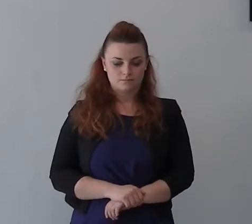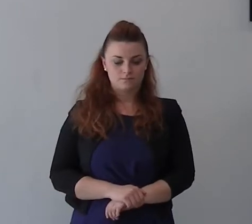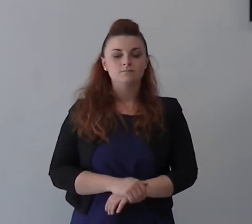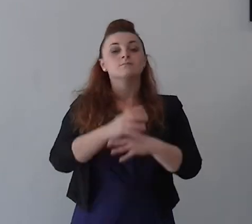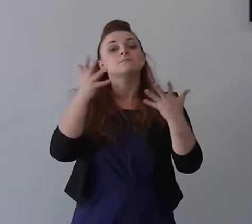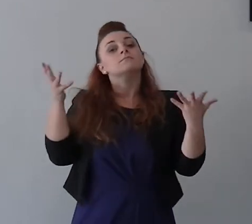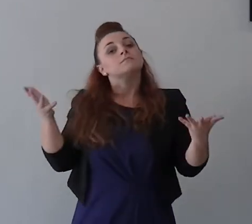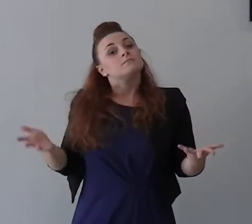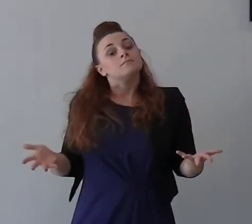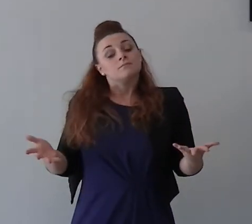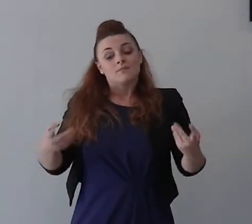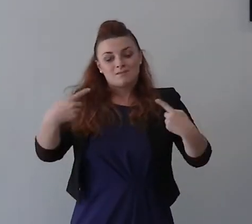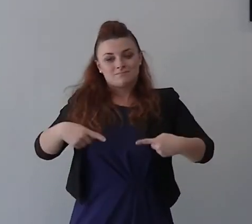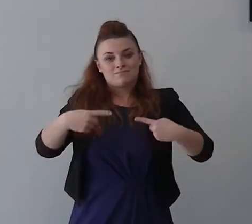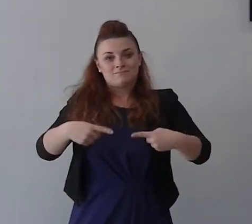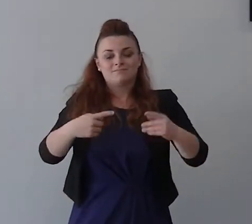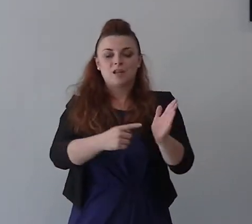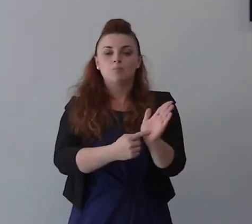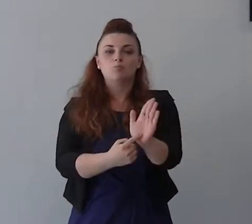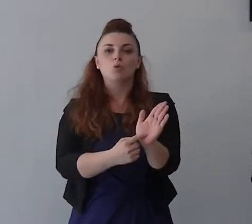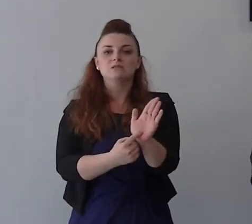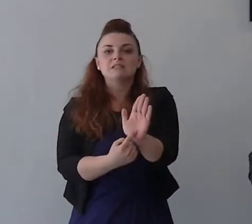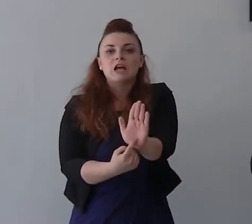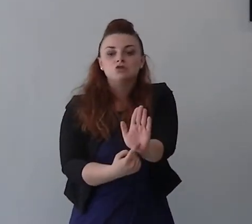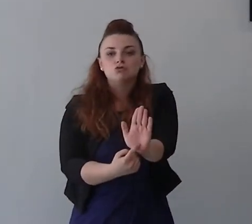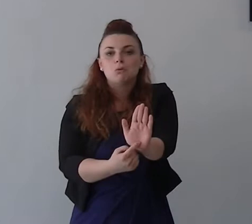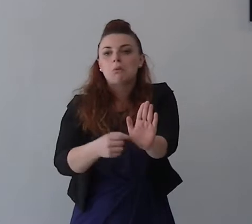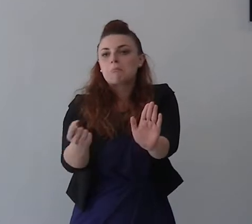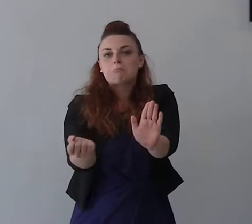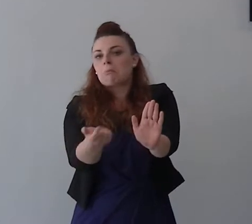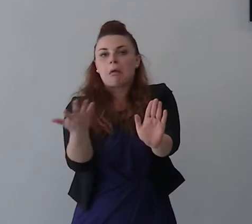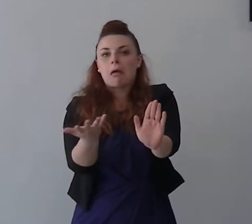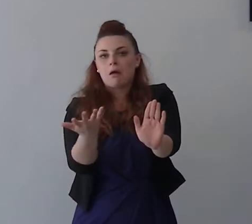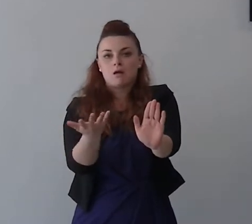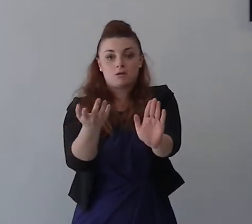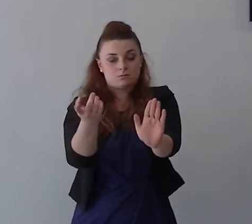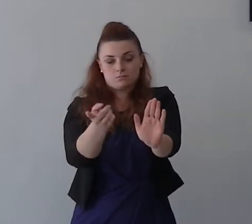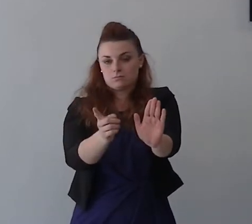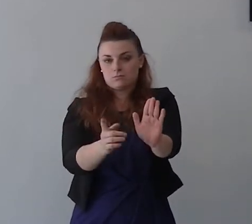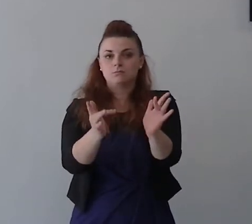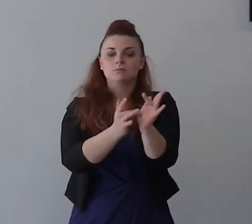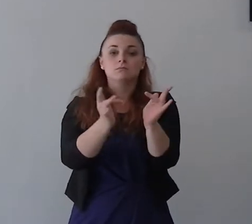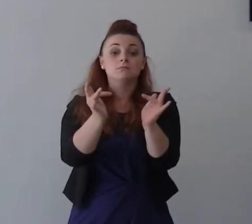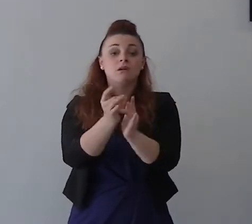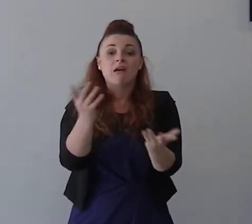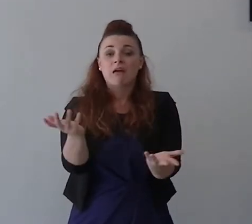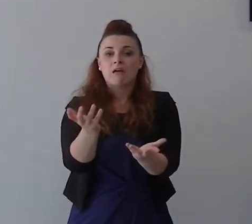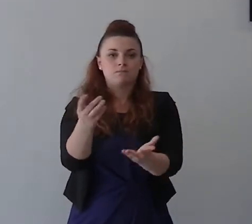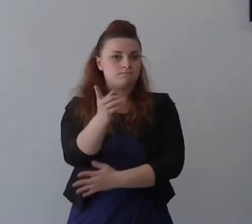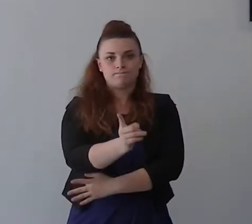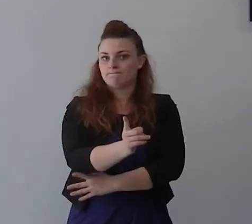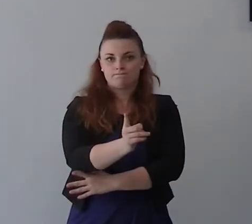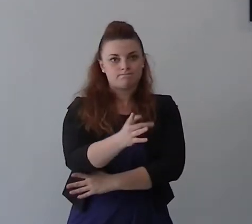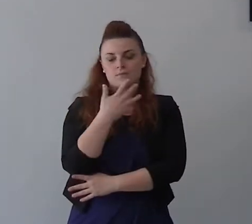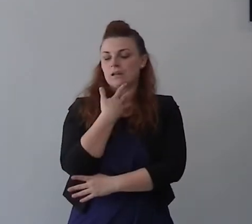Ora, questi sono segni che non sono messi lì a caso. Gesù non fa mai le cose a caso. Gesù non fa mai una cosa che non